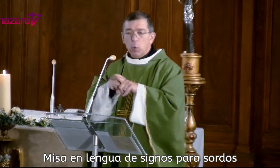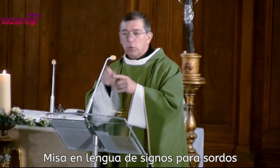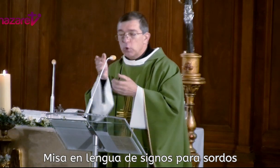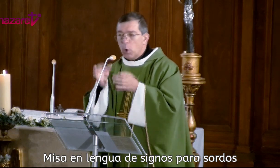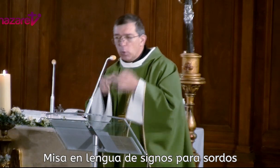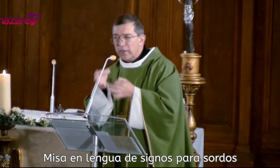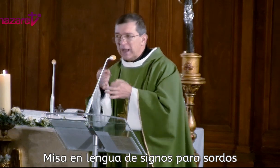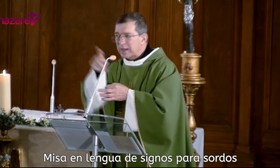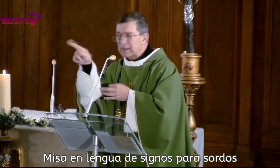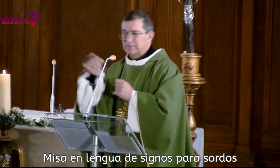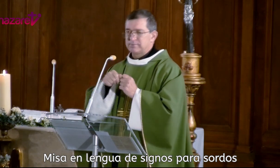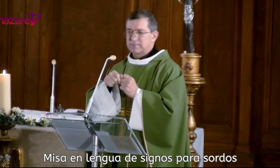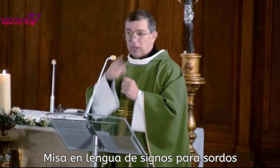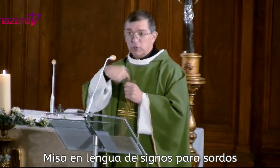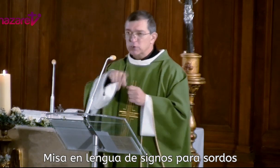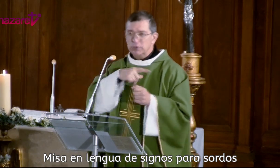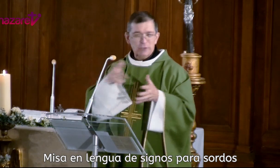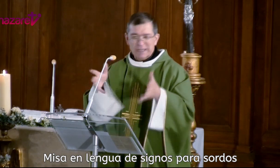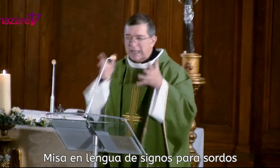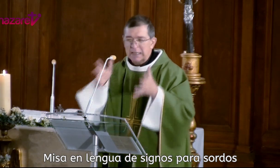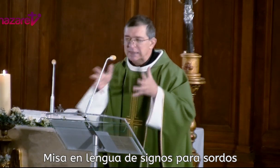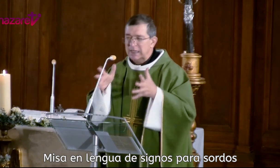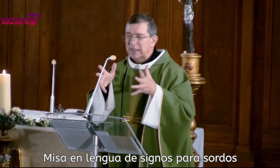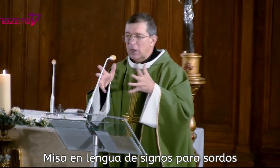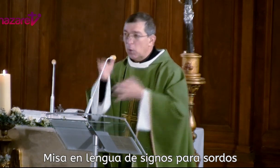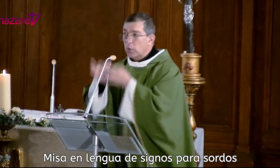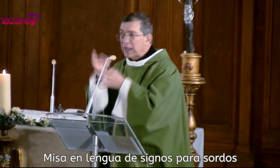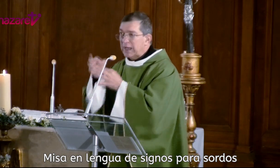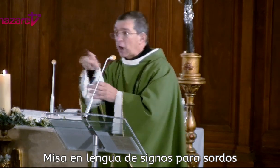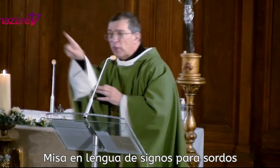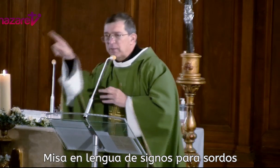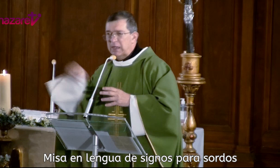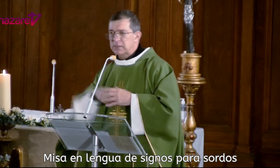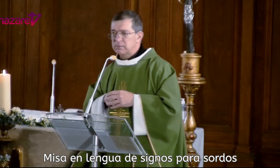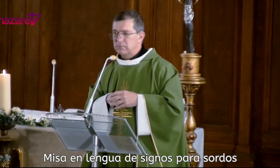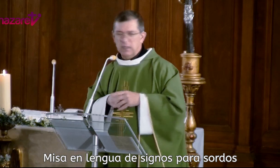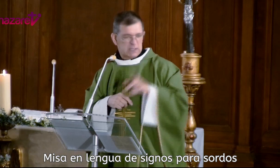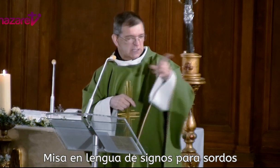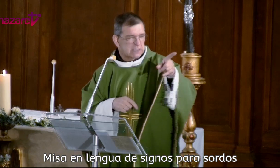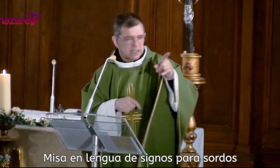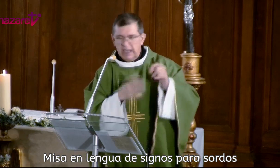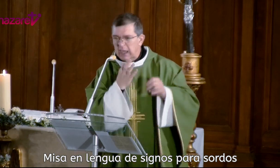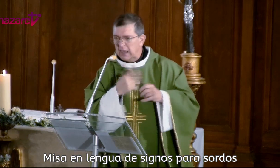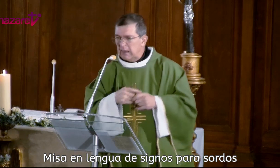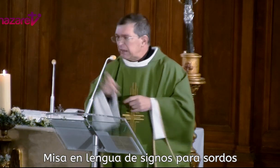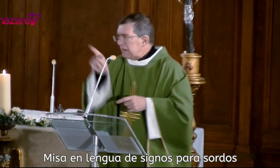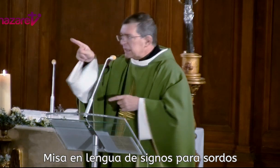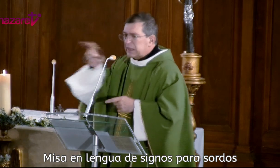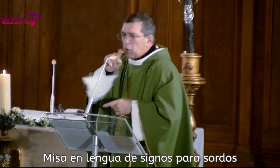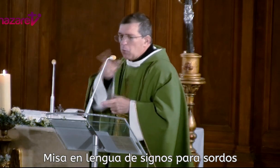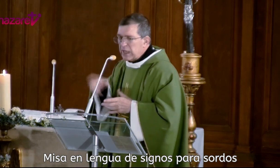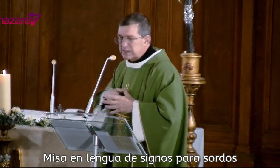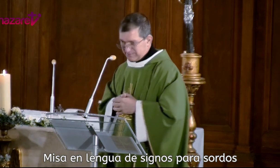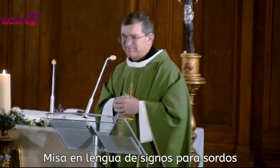No juzgar. A nosotros nos encanta juzgar a los demás. ¿Y este qué? ¿Y este cómo es?